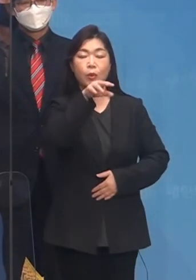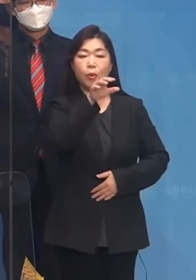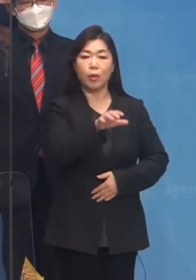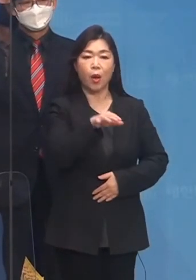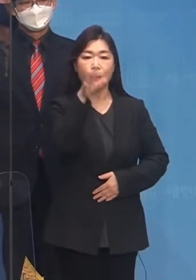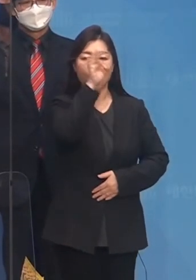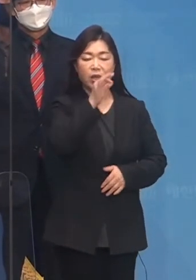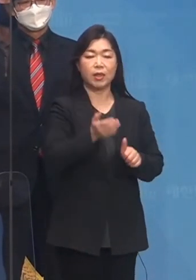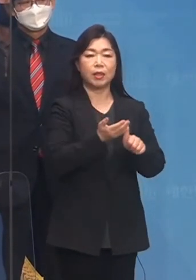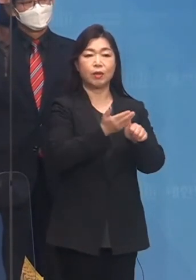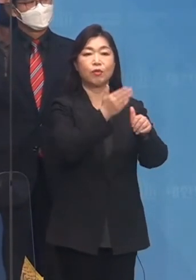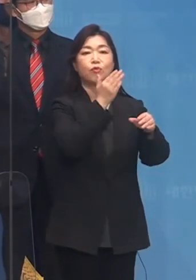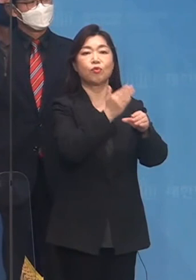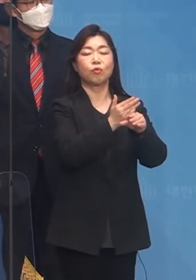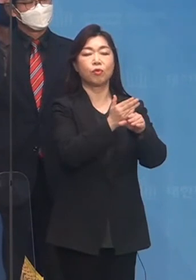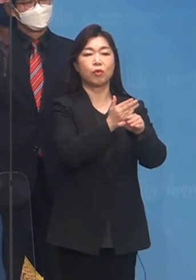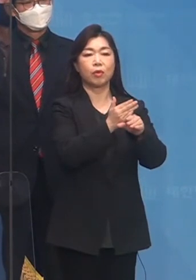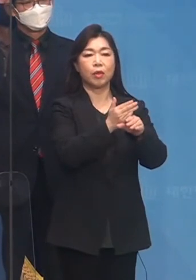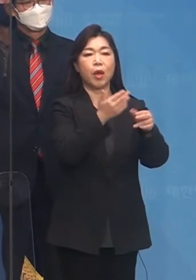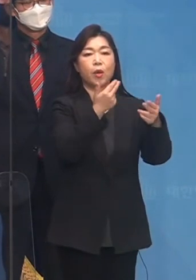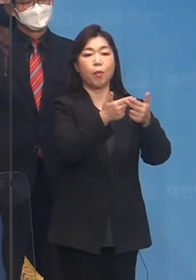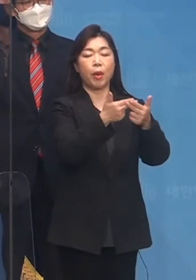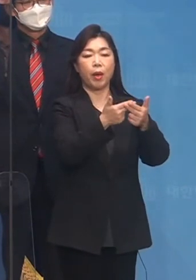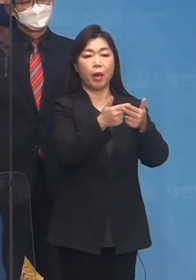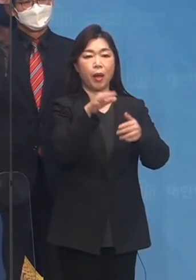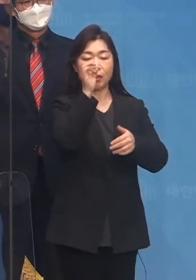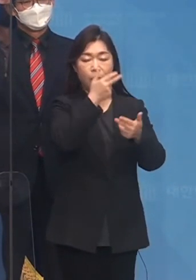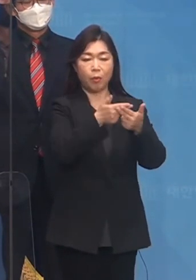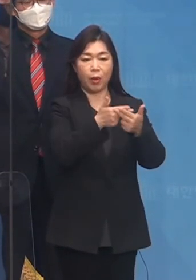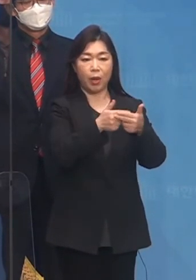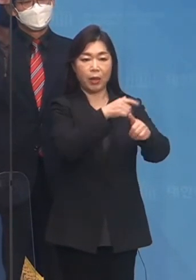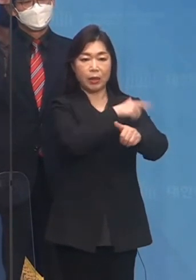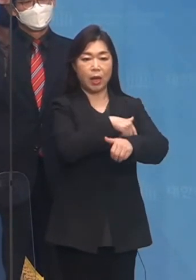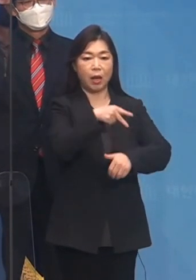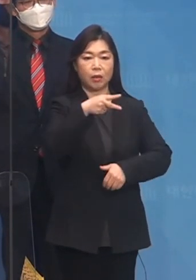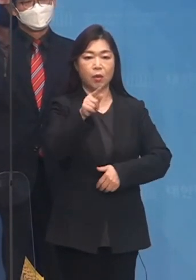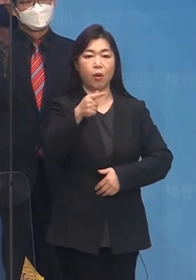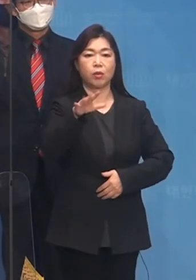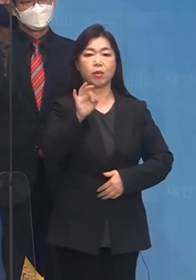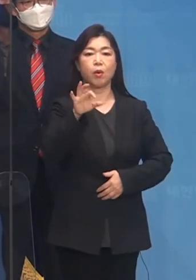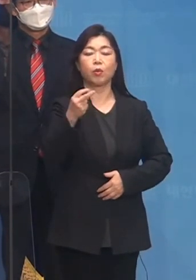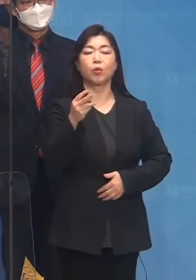용인에서 돼지를 키우고 있는 한돈협회 이사 서정용이라고 합니다.